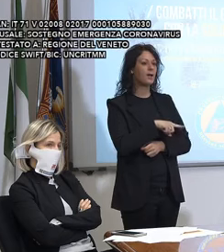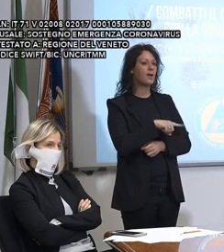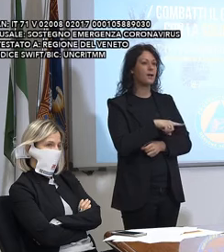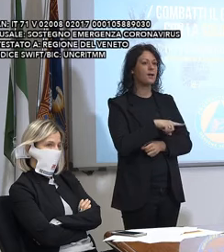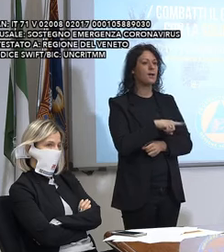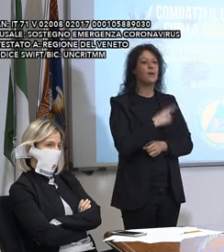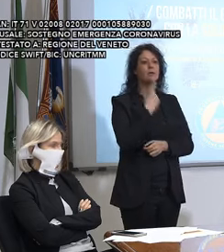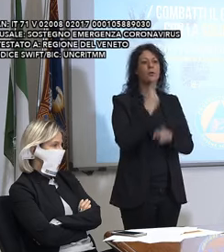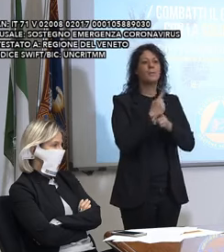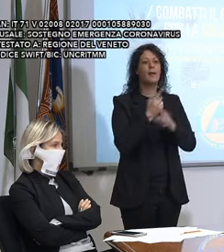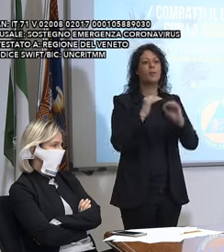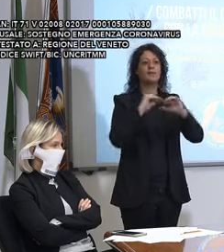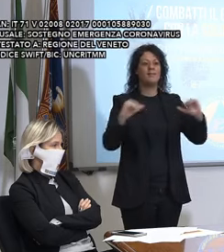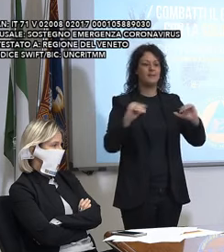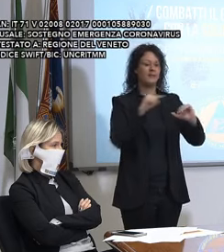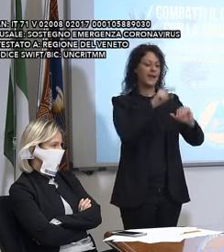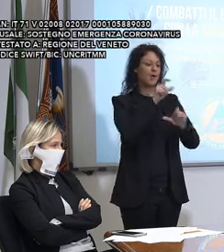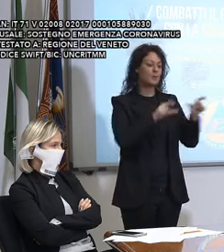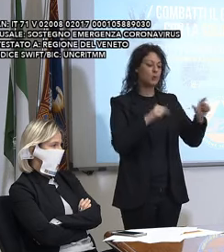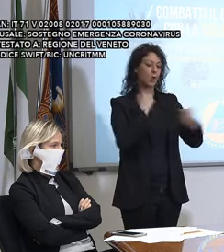categorie, i bravi e i cattivi,